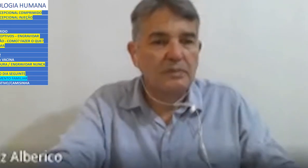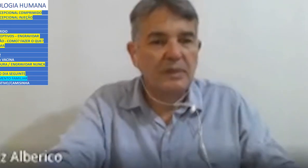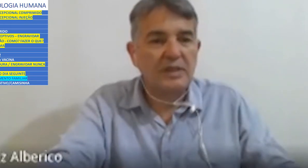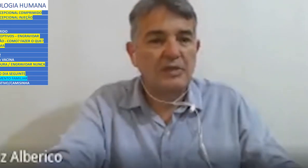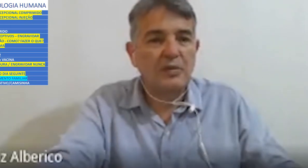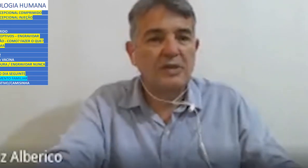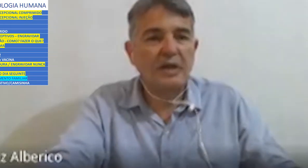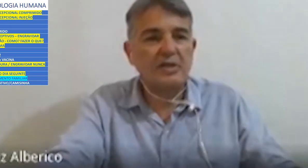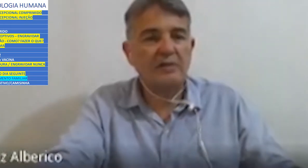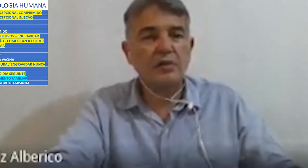Tem muita coisa que a gente já viu.